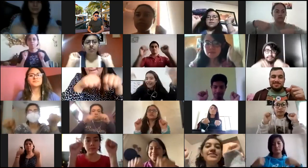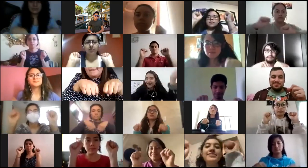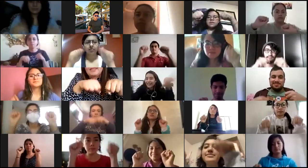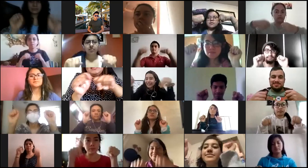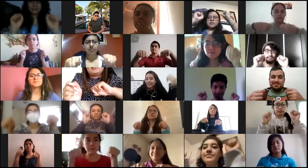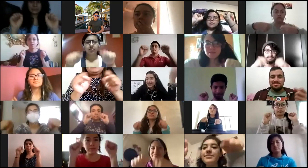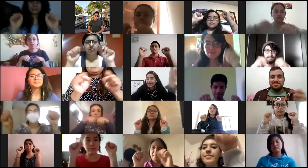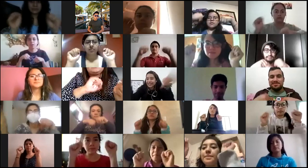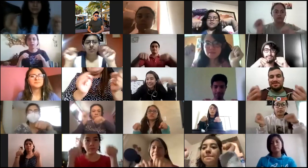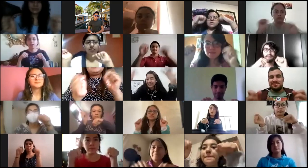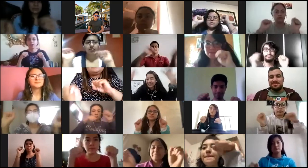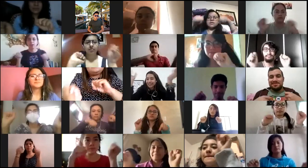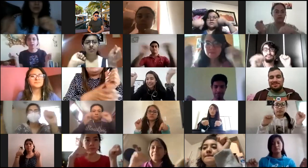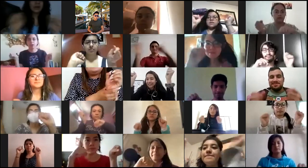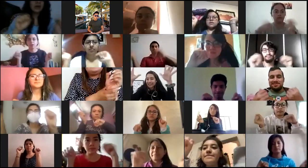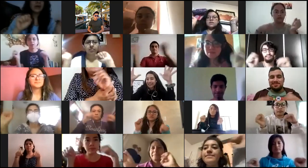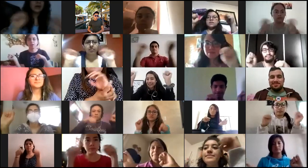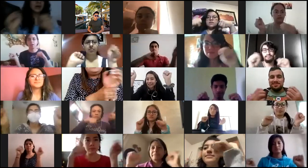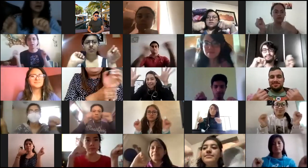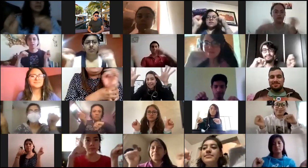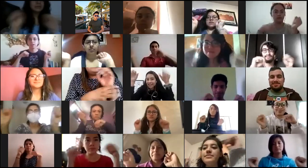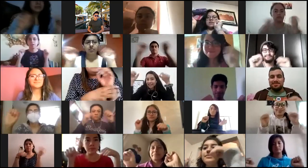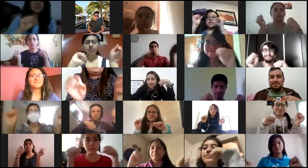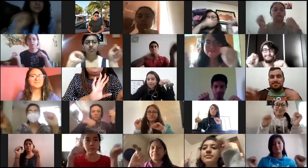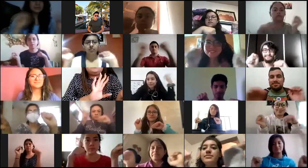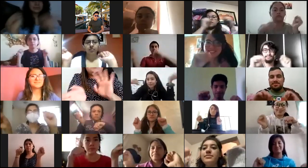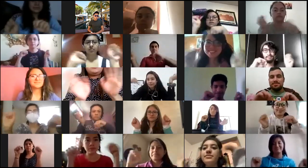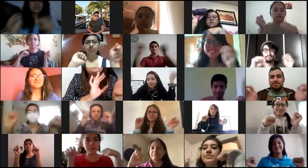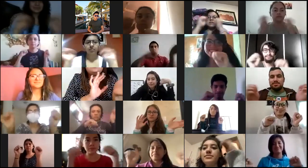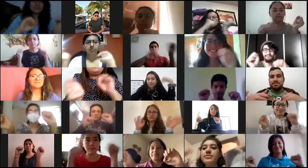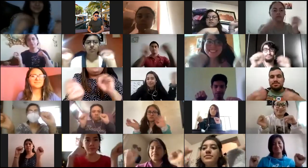Y a los lados. Bueno, tiene que verse así, ¿no? Como de lado.